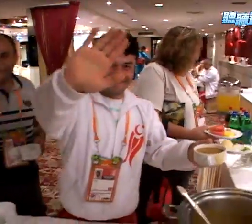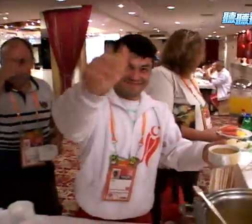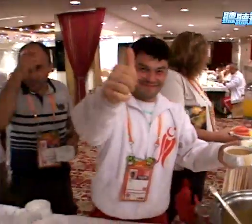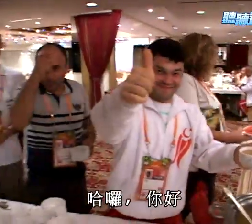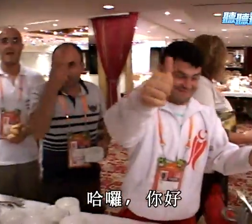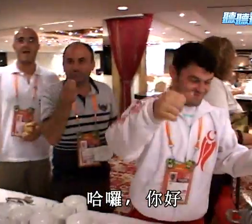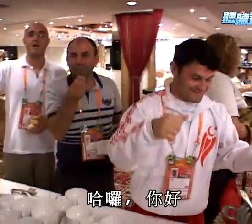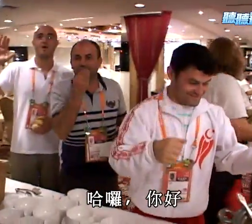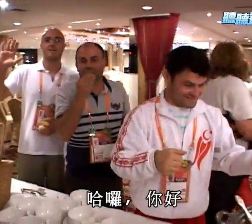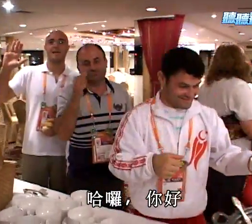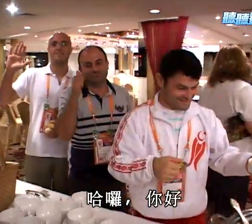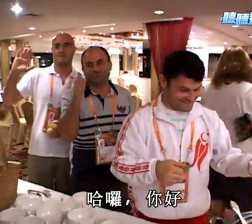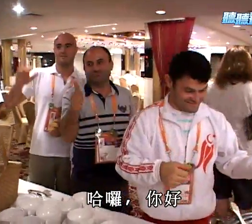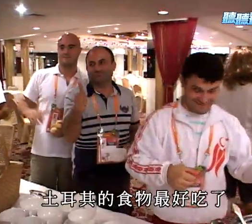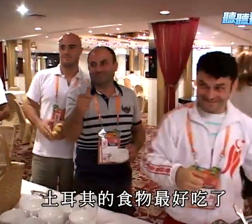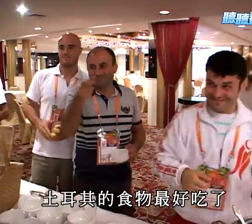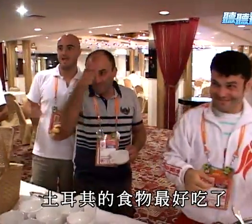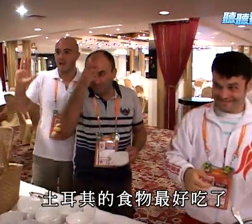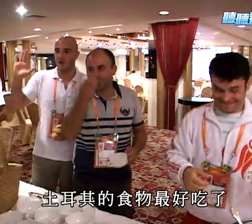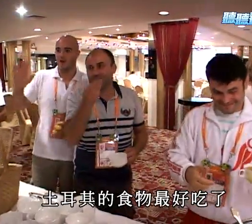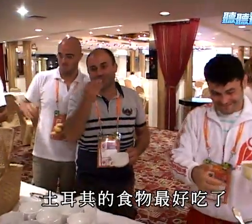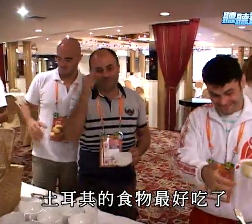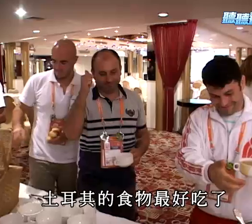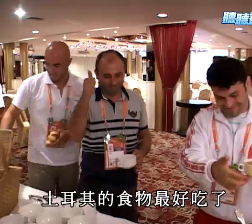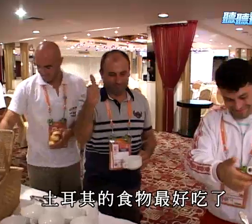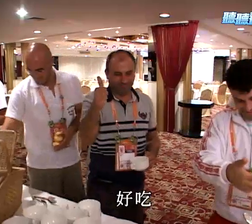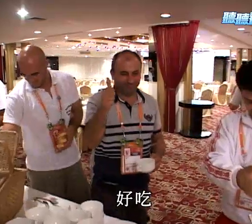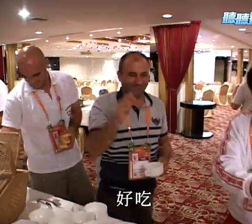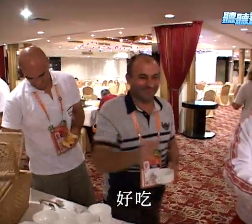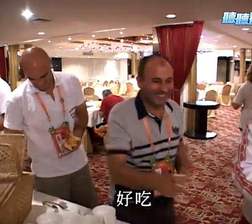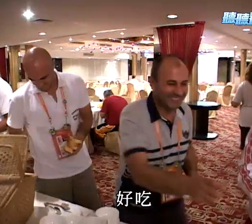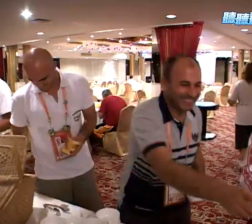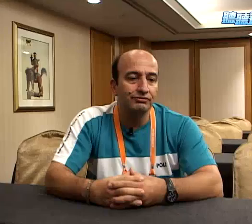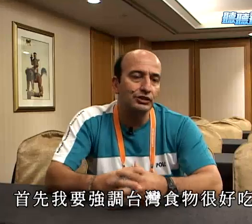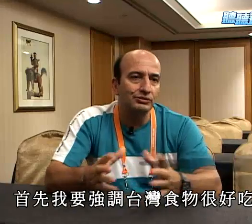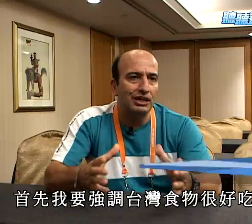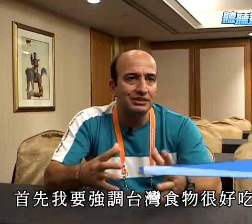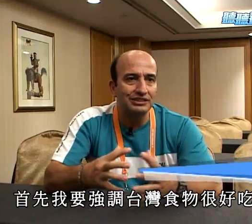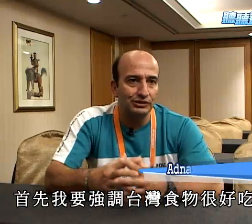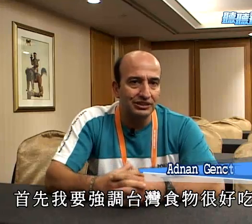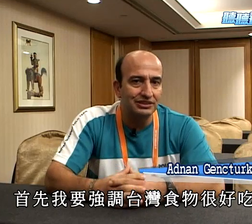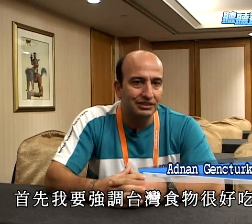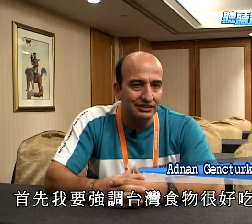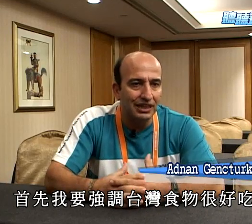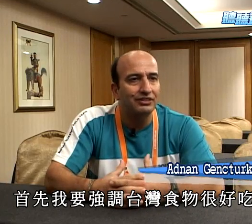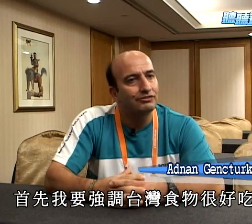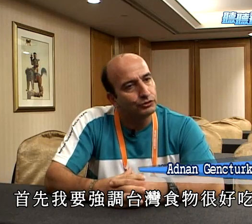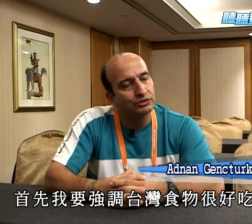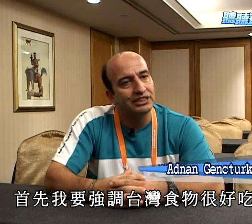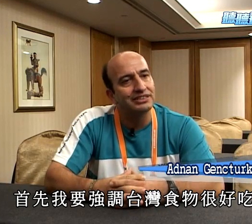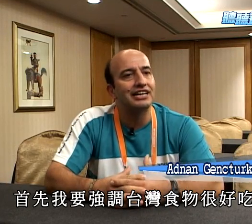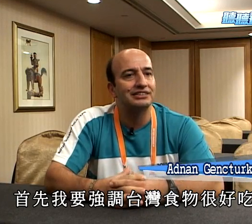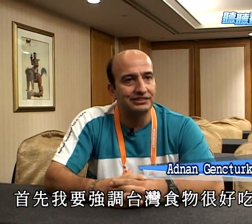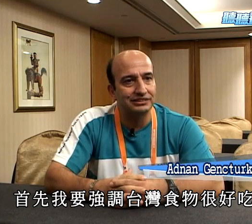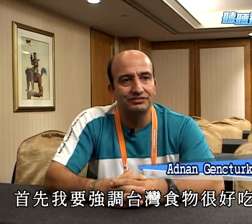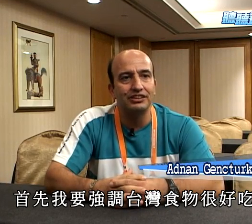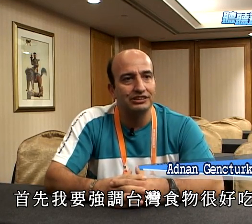Hello， 你好。 嗯，土耳其的食物最好吃啊，好吃。 First of all, I must tell you this: in Taiwan, food is excellent, very